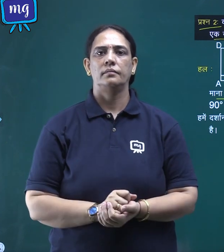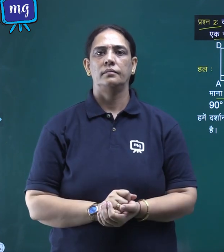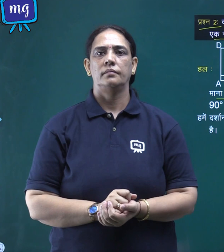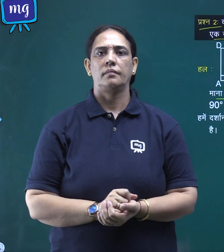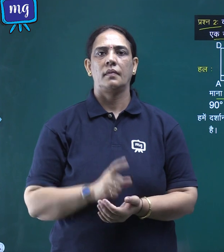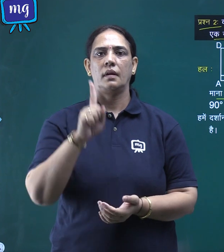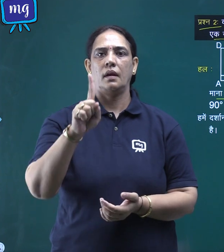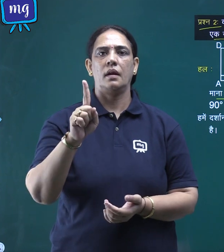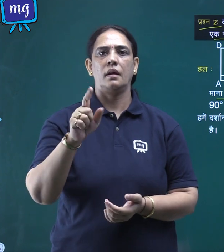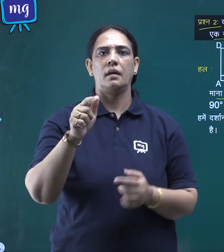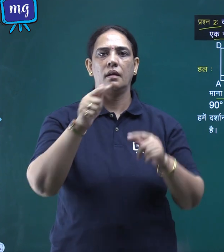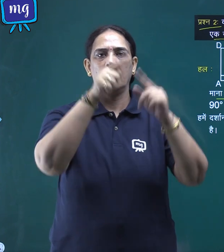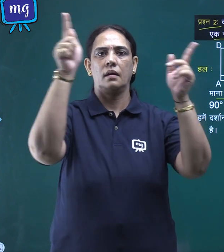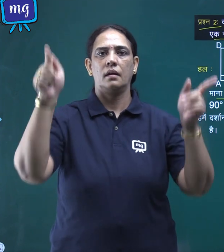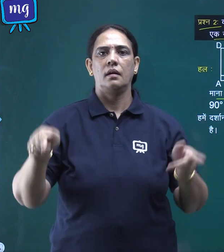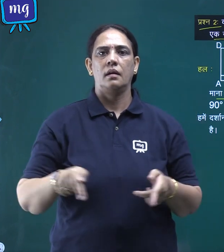एक आयत है